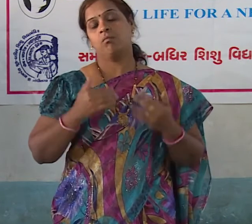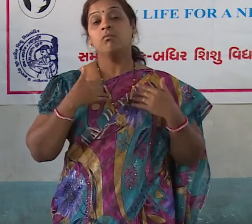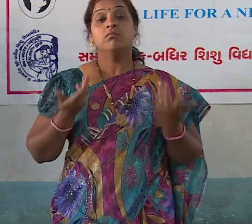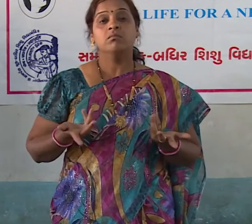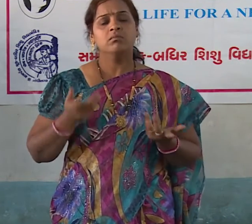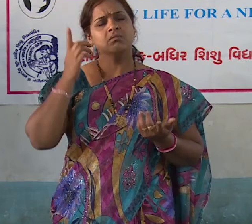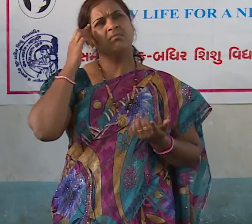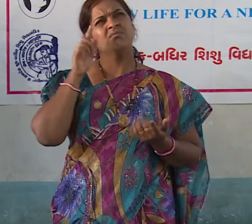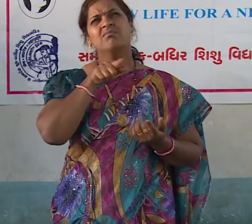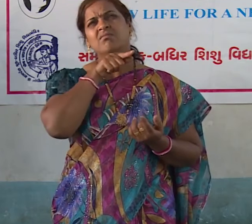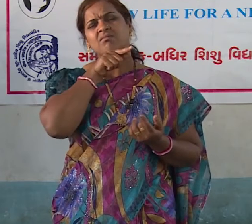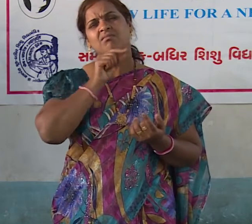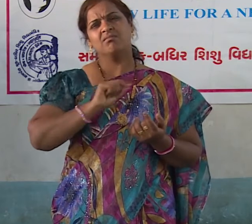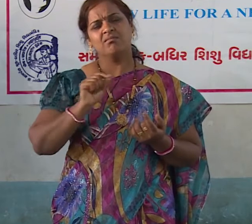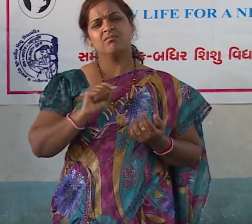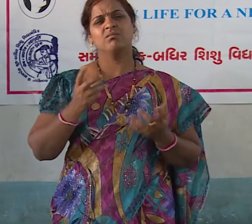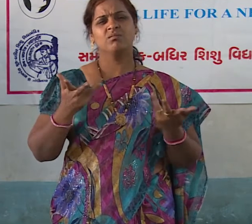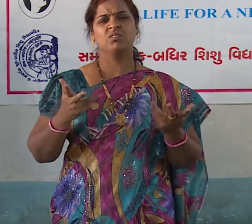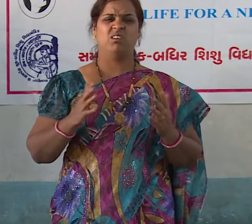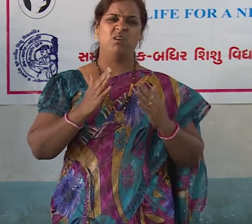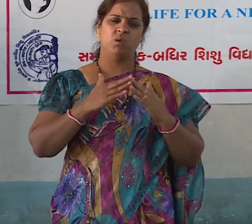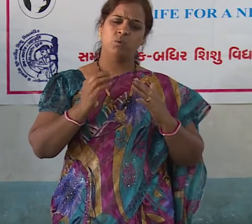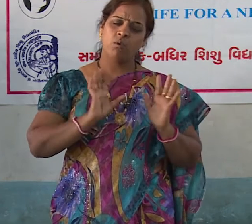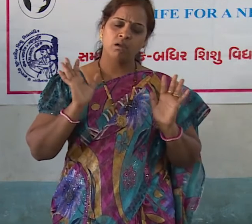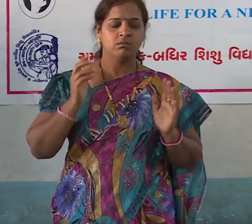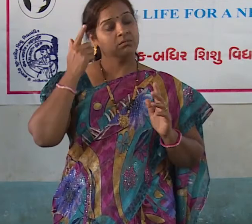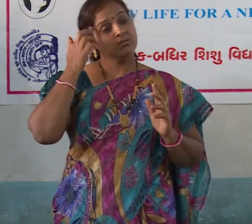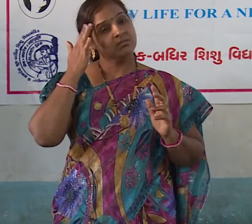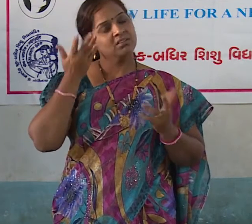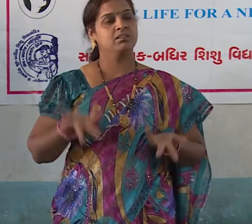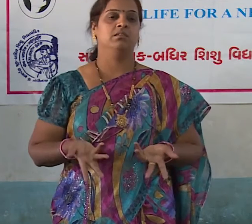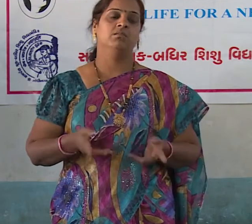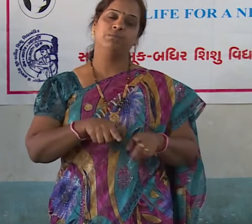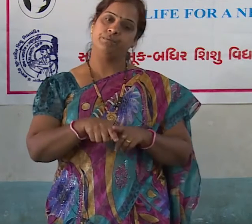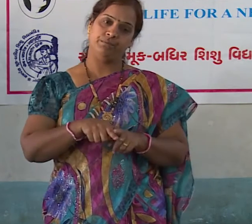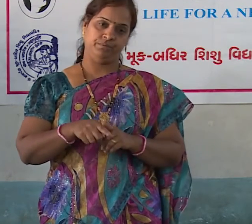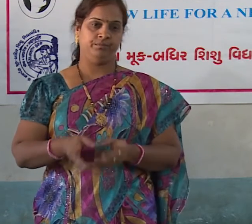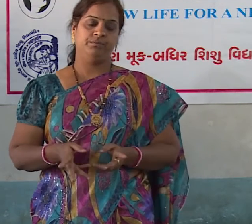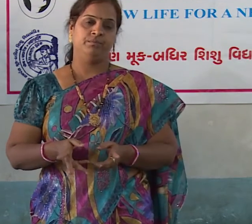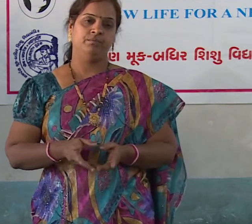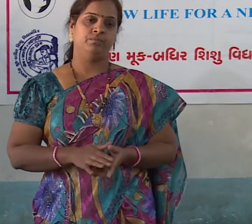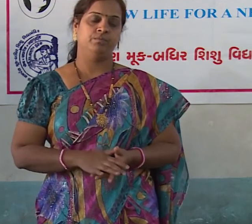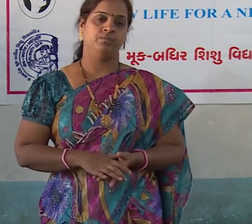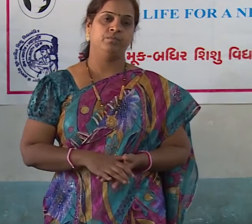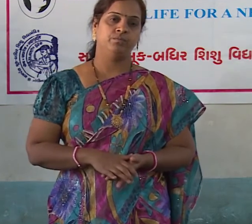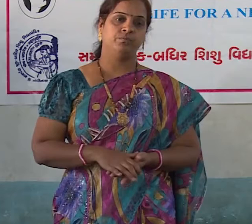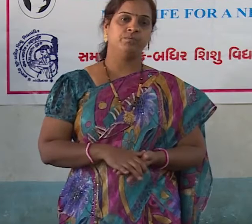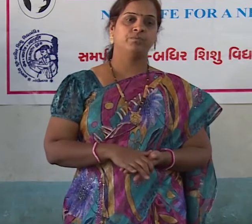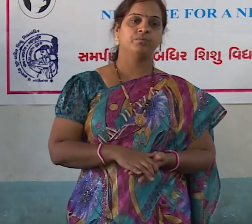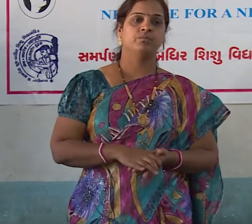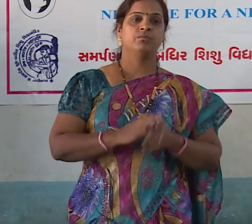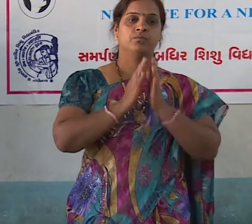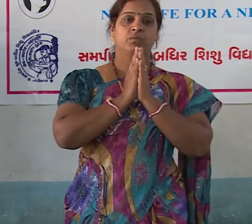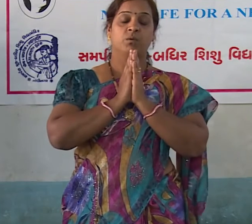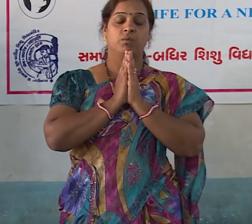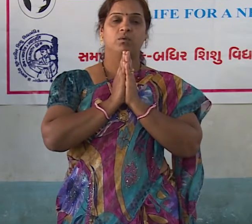गया। व्यक्तियों को, वैभवों को, वस्तुओं को, वो सब चीजें अपने आप आती गई। भगवान को